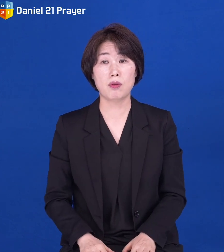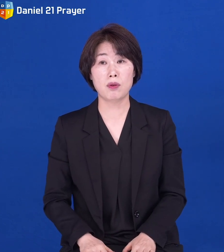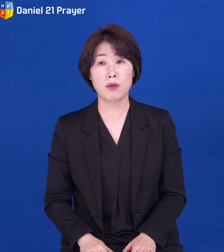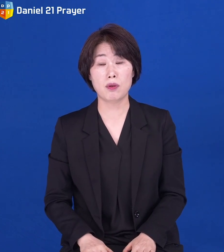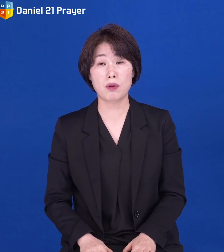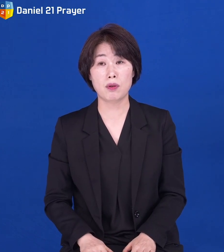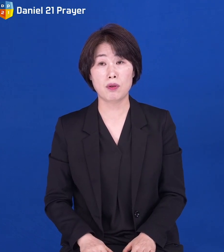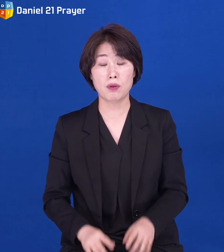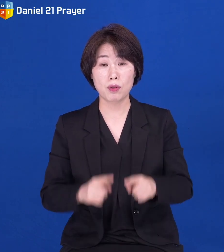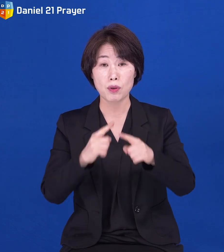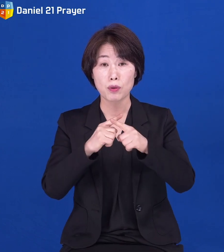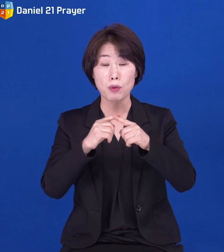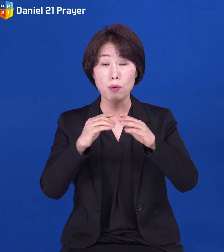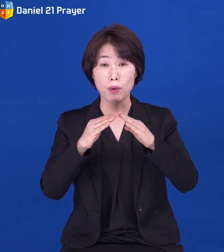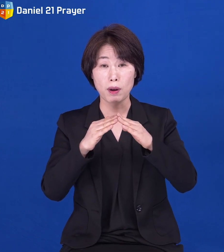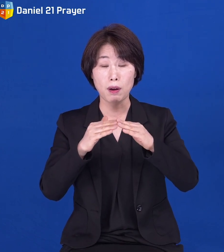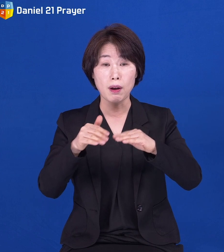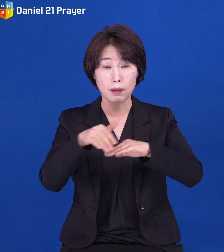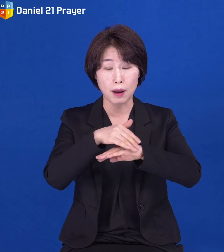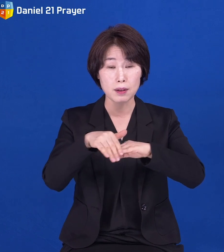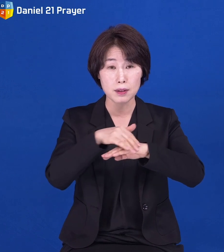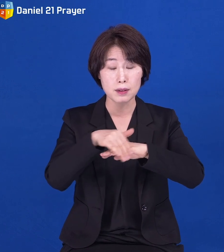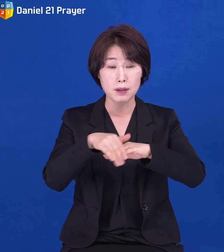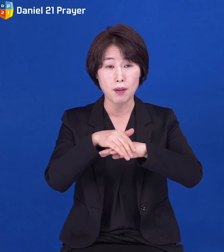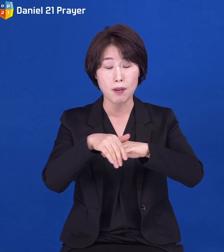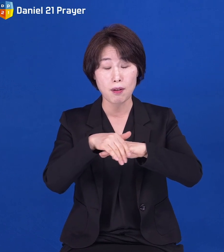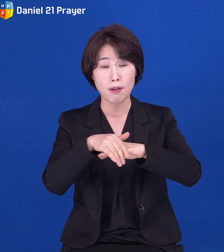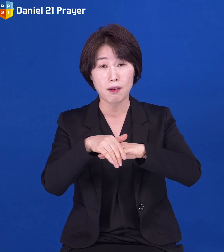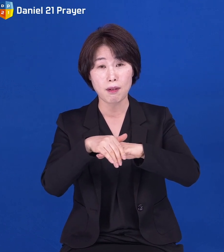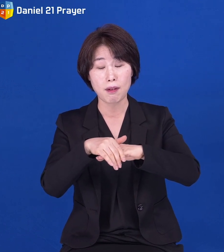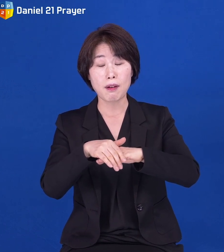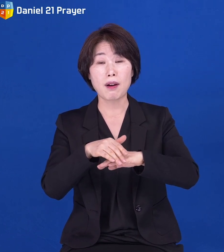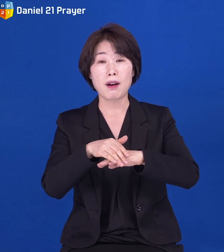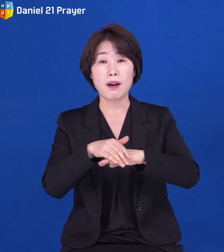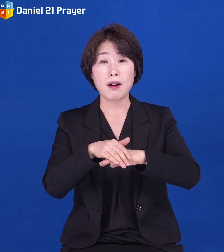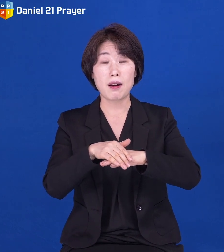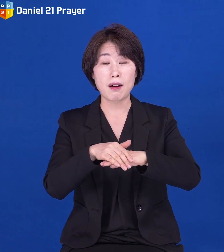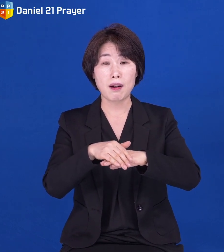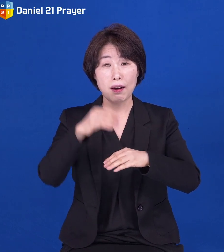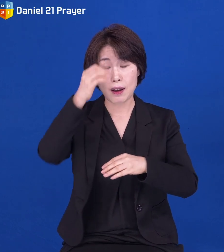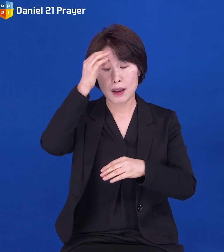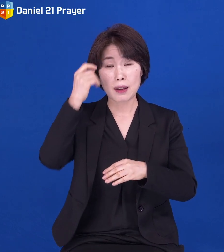이렇게 손잡고 맨날 무대에 서던 경험들이 있어서 다